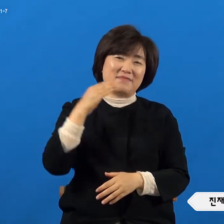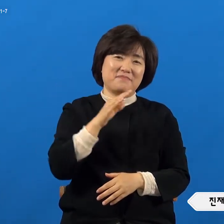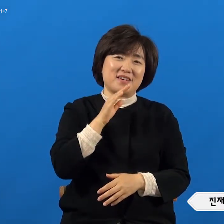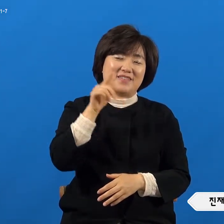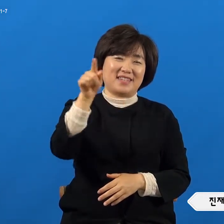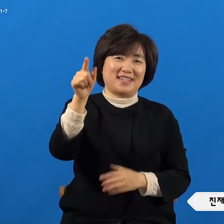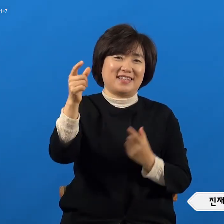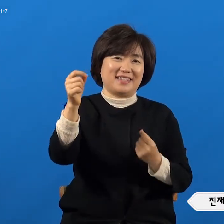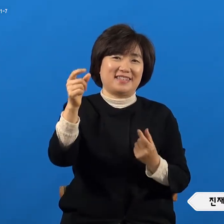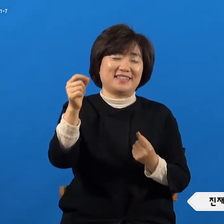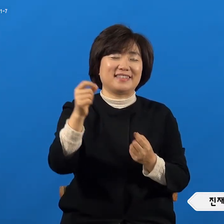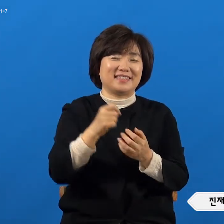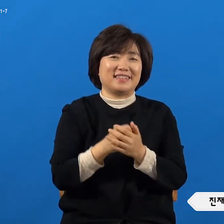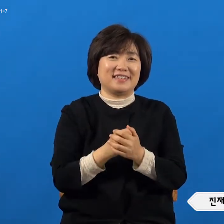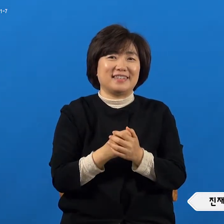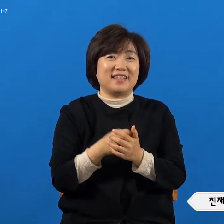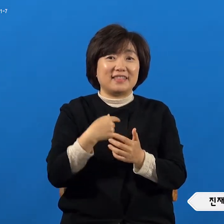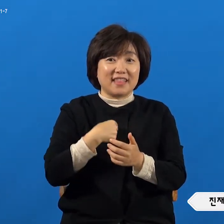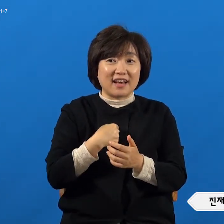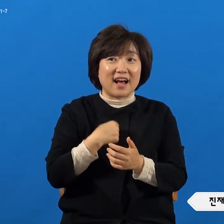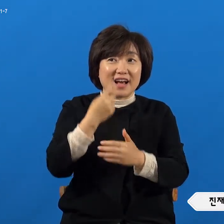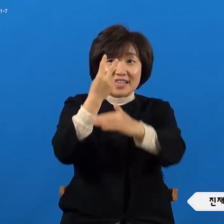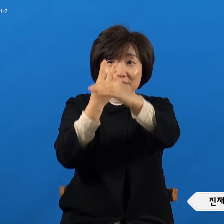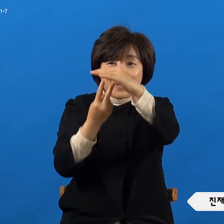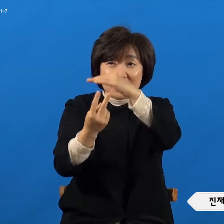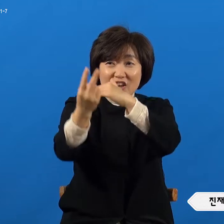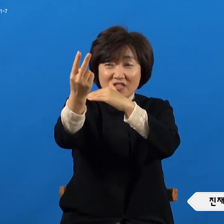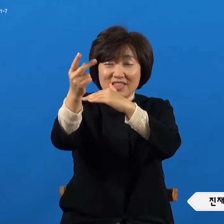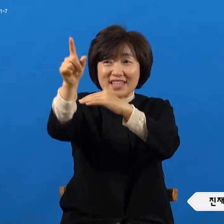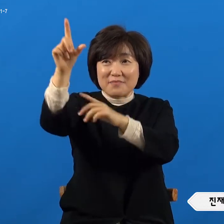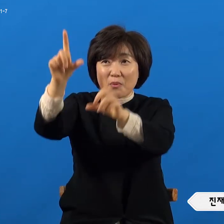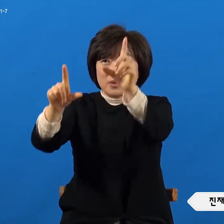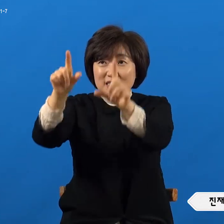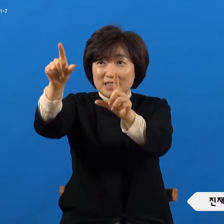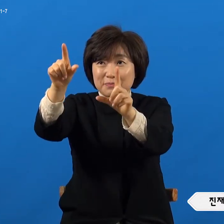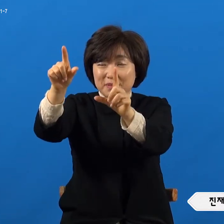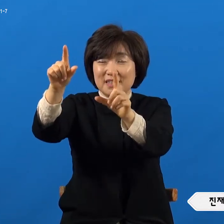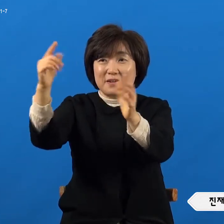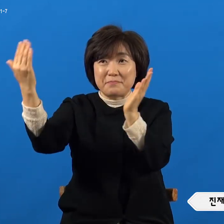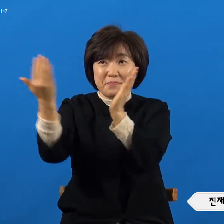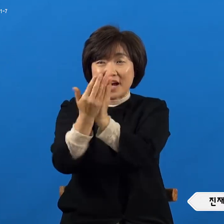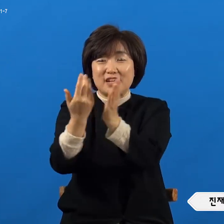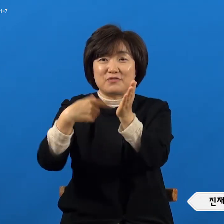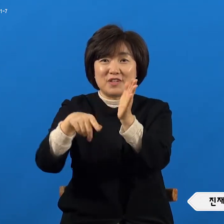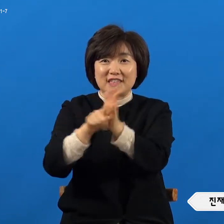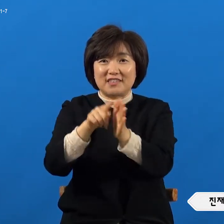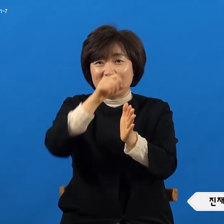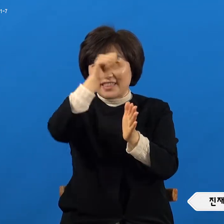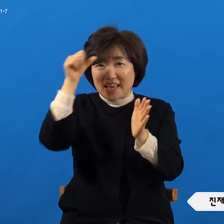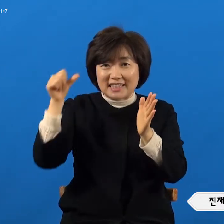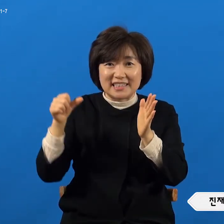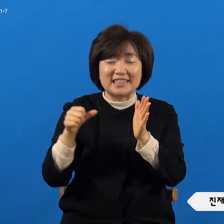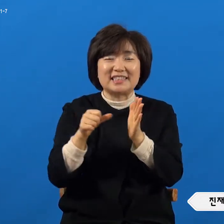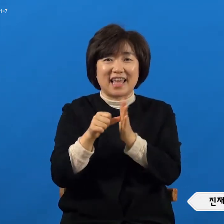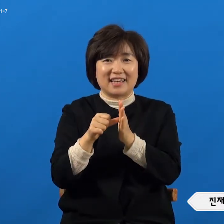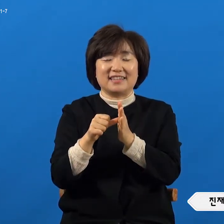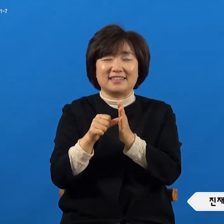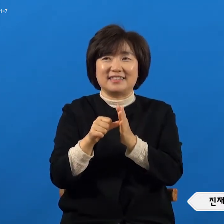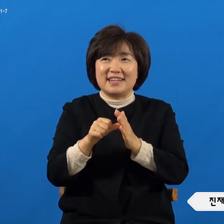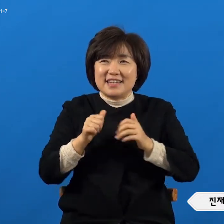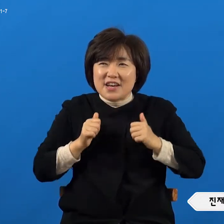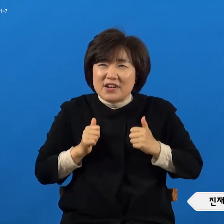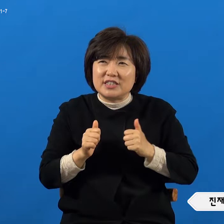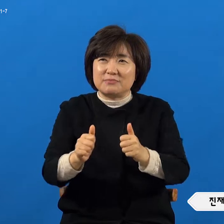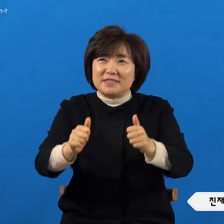이것이었어. 이것이야말로 내가 이 모습을 보기 위해서 내 인생을 향해서 그렇게 전진하고